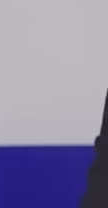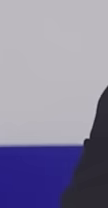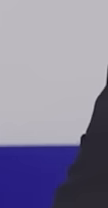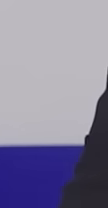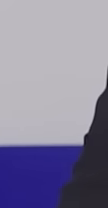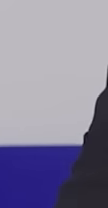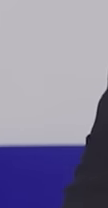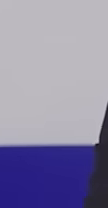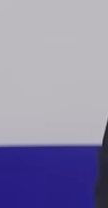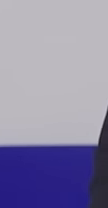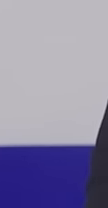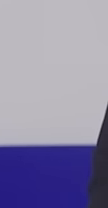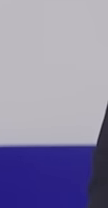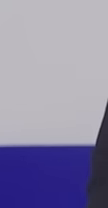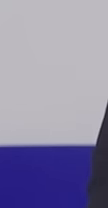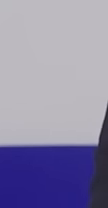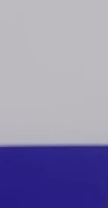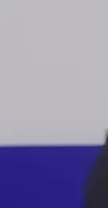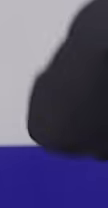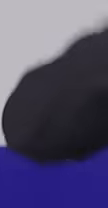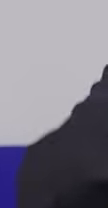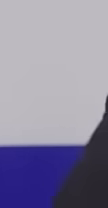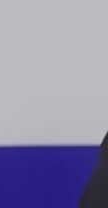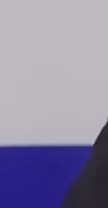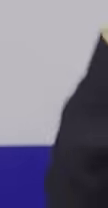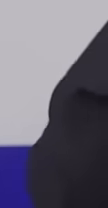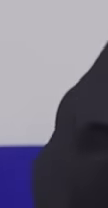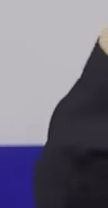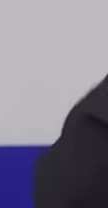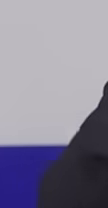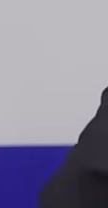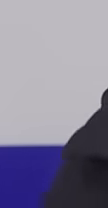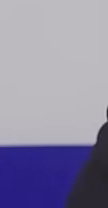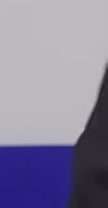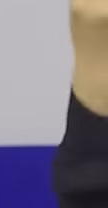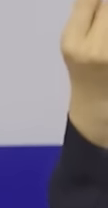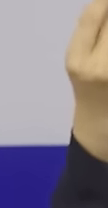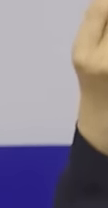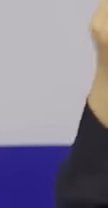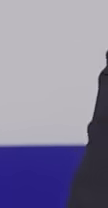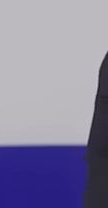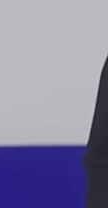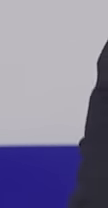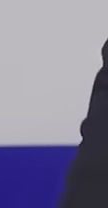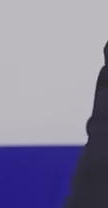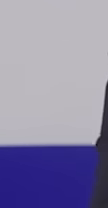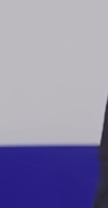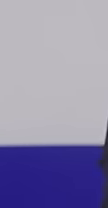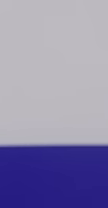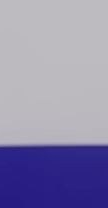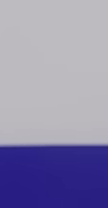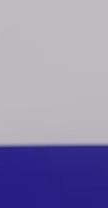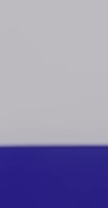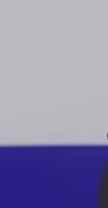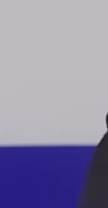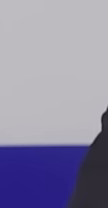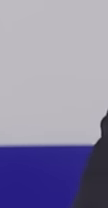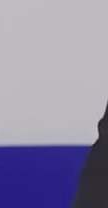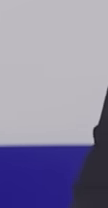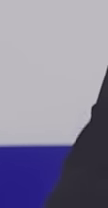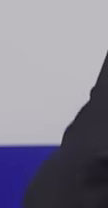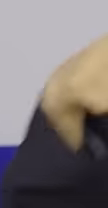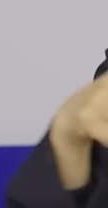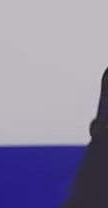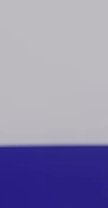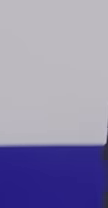대공황 시대에 건설된 후보댐처럼 대규모 투자를 동반하는 에너지 고속도로는 일자리 확보와